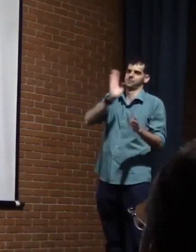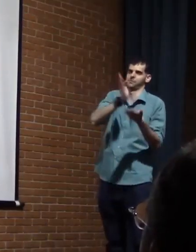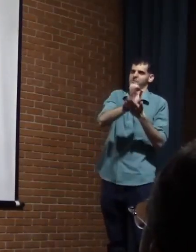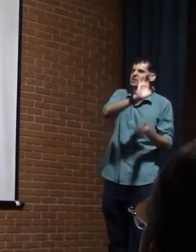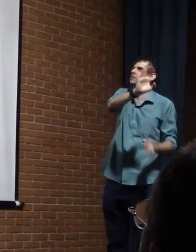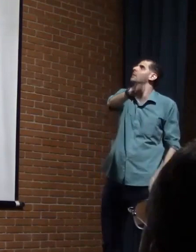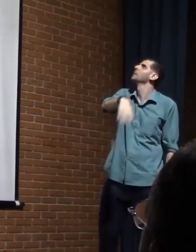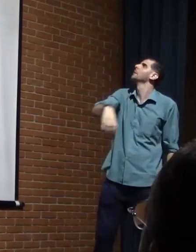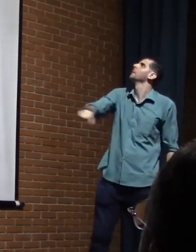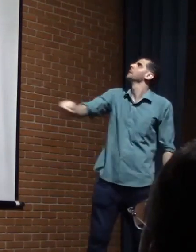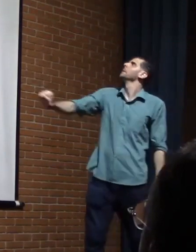Eu vou dar...